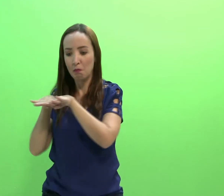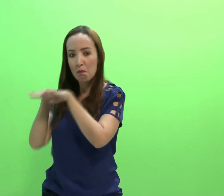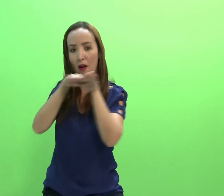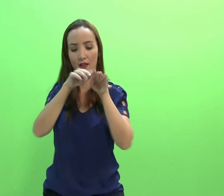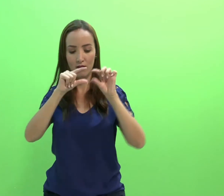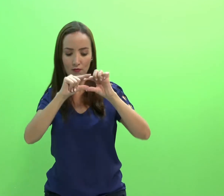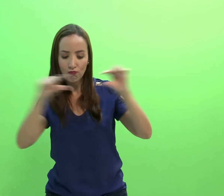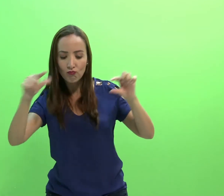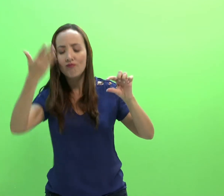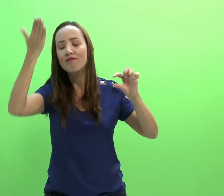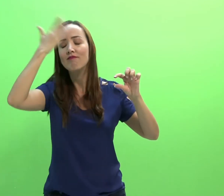encontrou o livro.